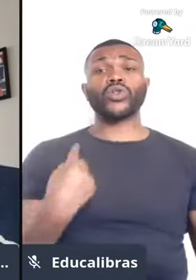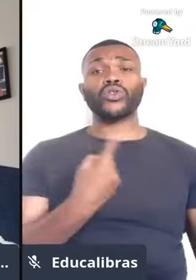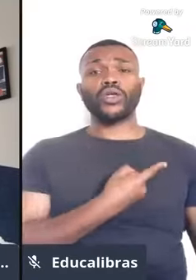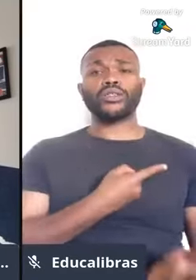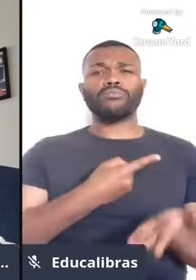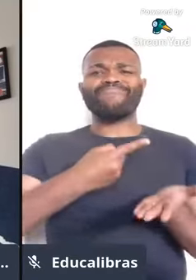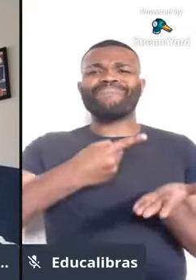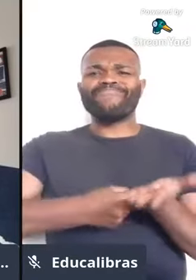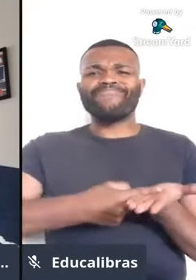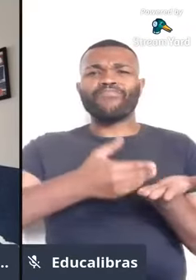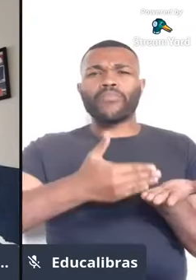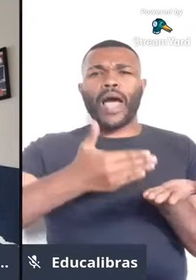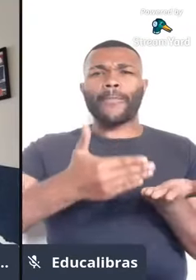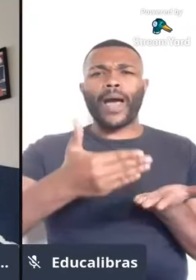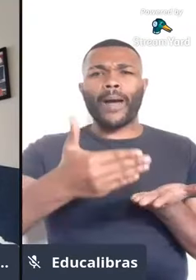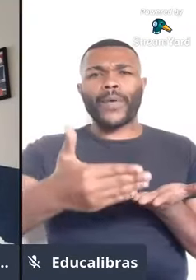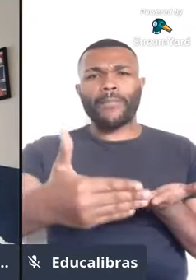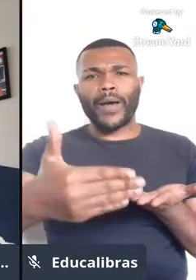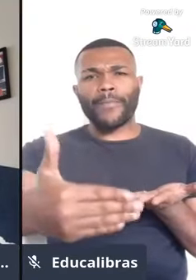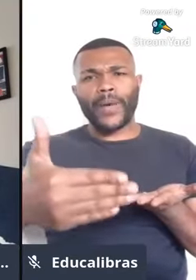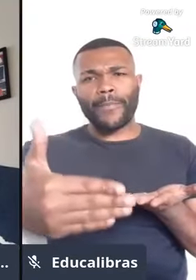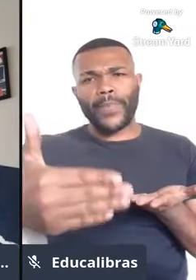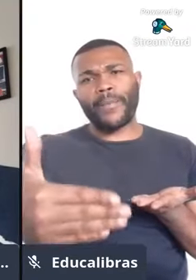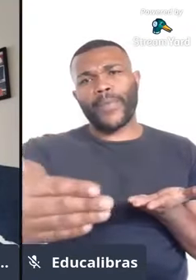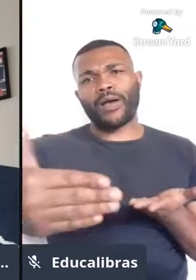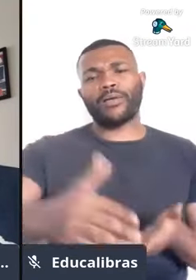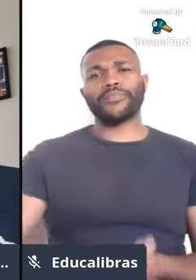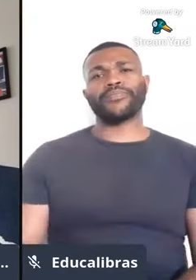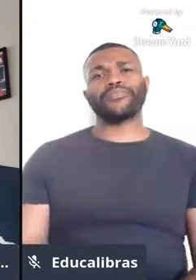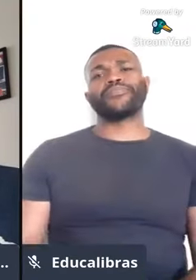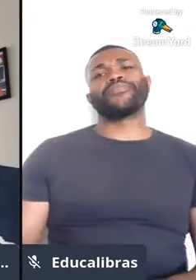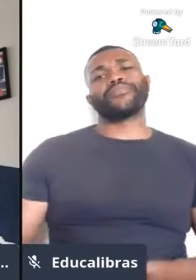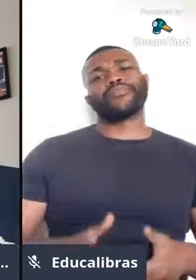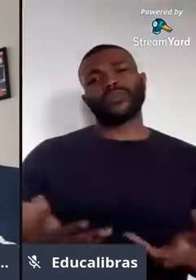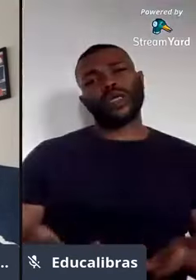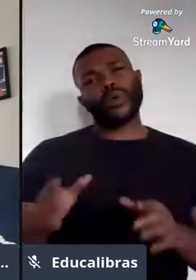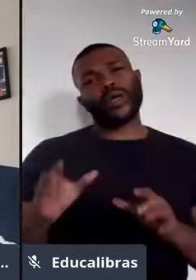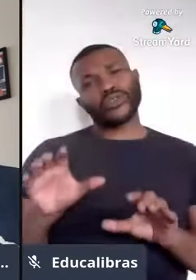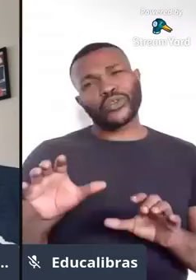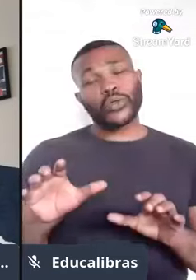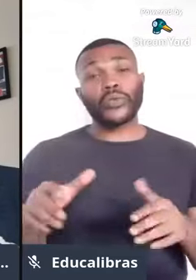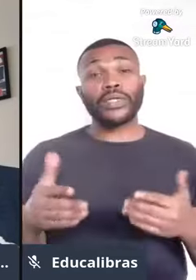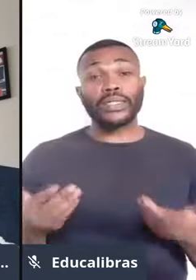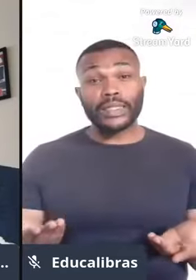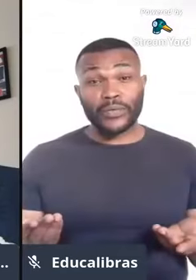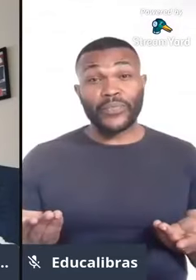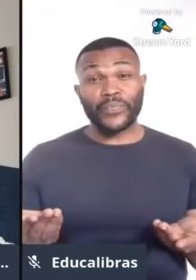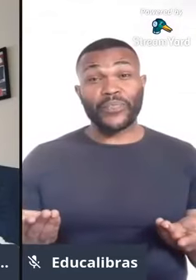né? Porque tem uma agenda. Então, é isso aí.